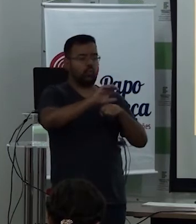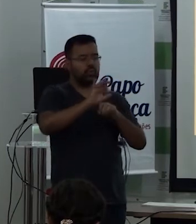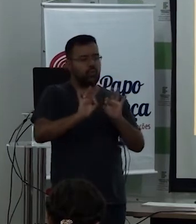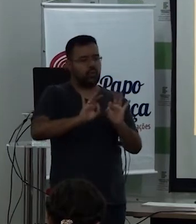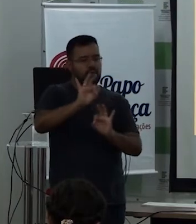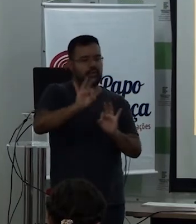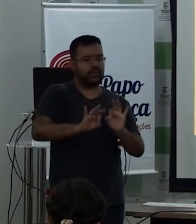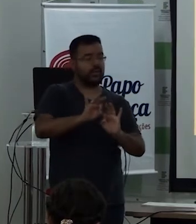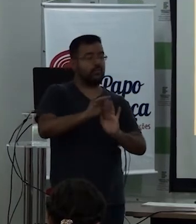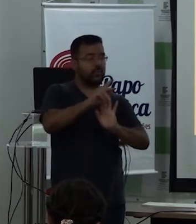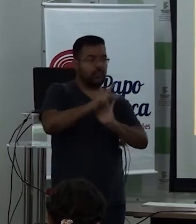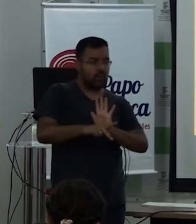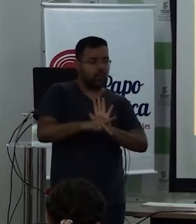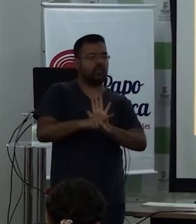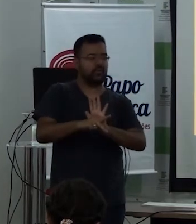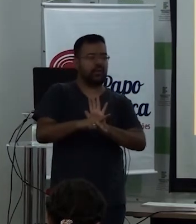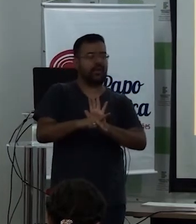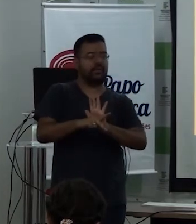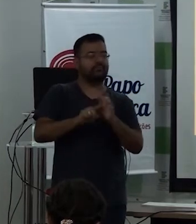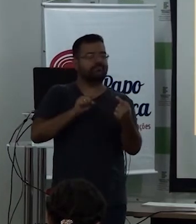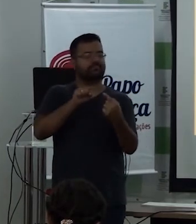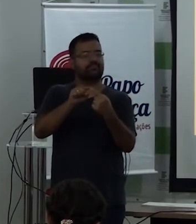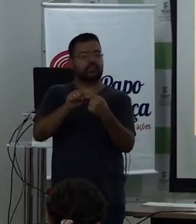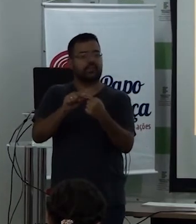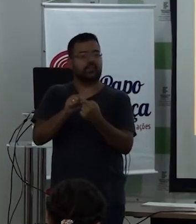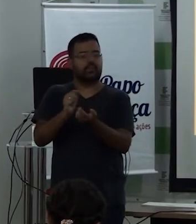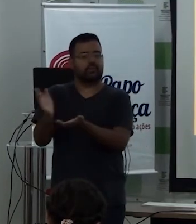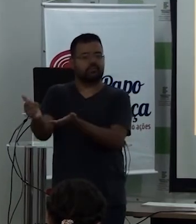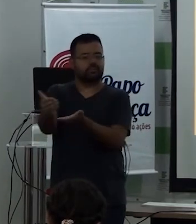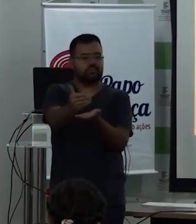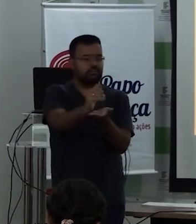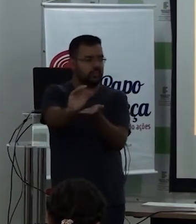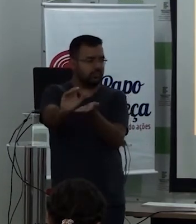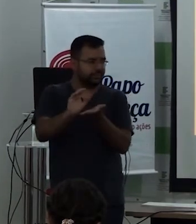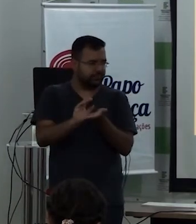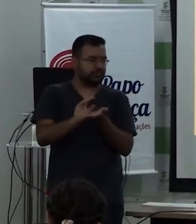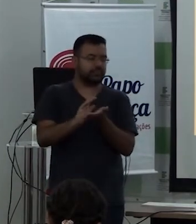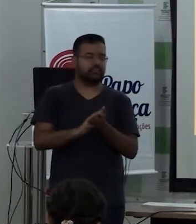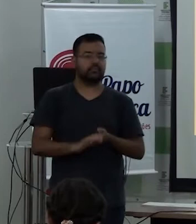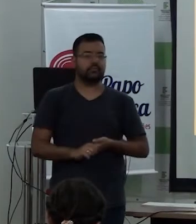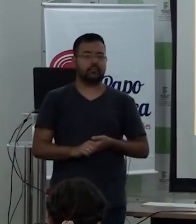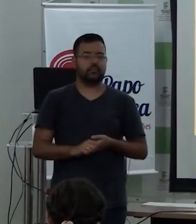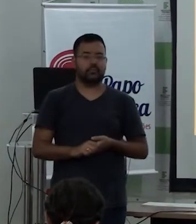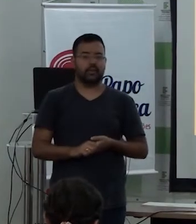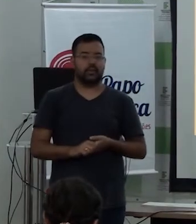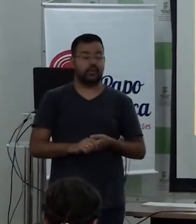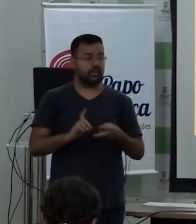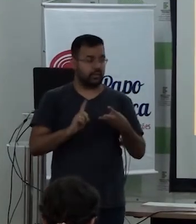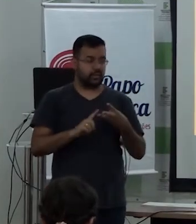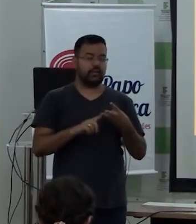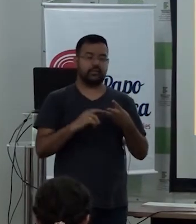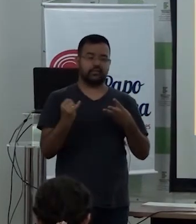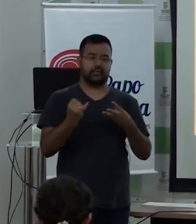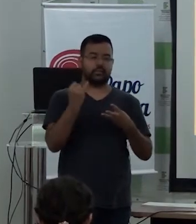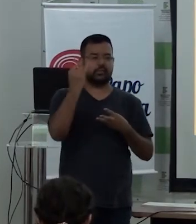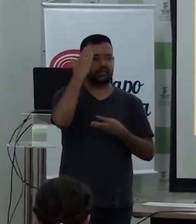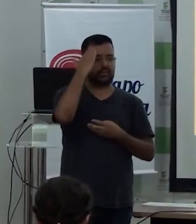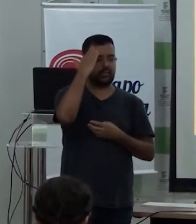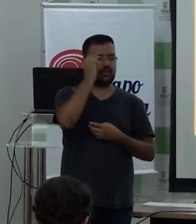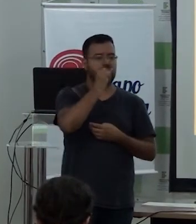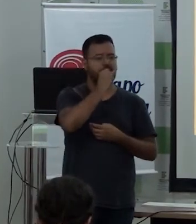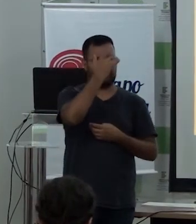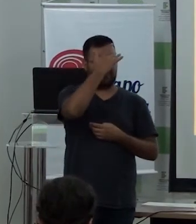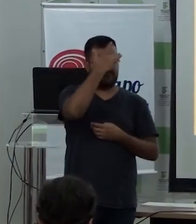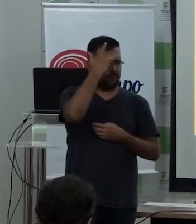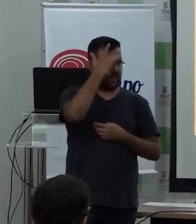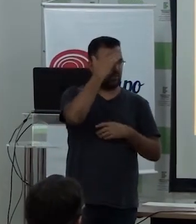projetos científicos com finalidade de captação de recursos. Né? Então, uma coisa assim que é importante a gente saber o que os